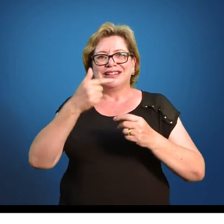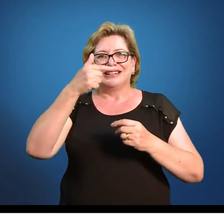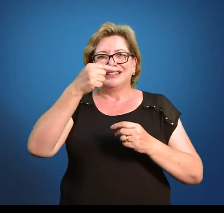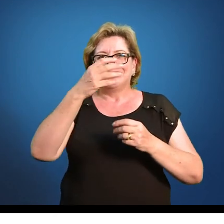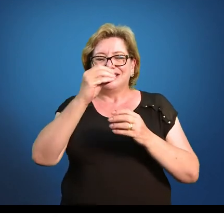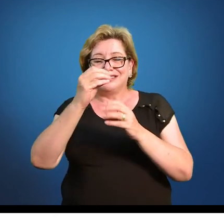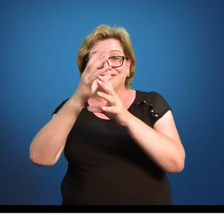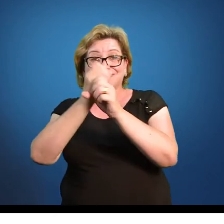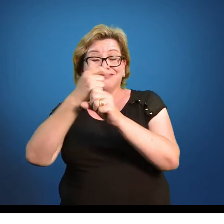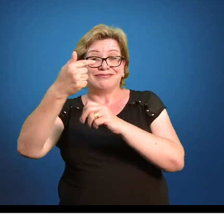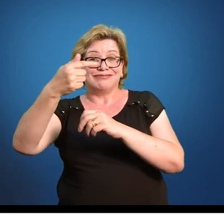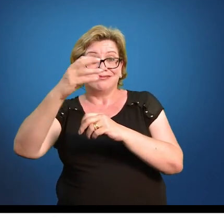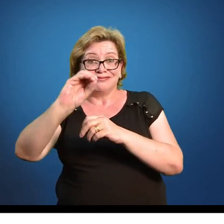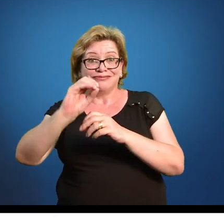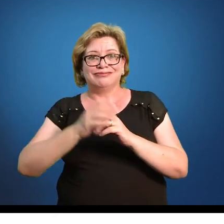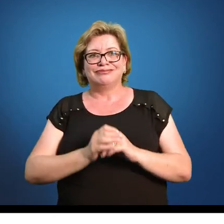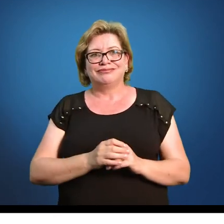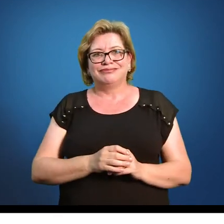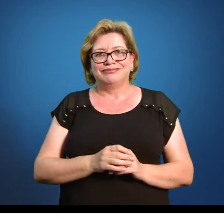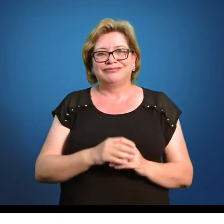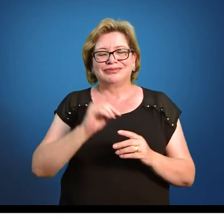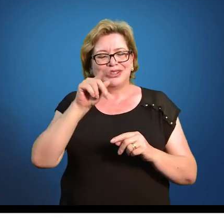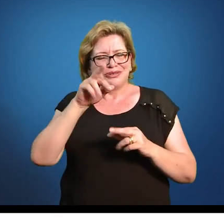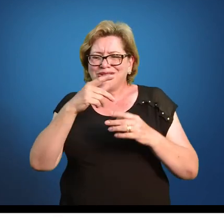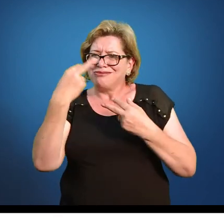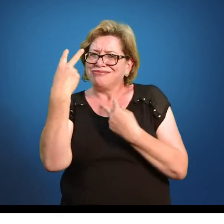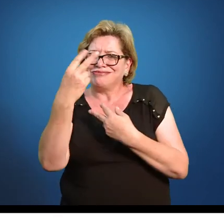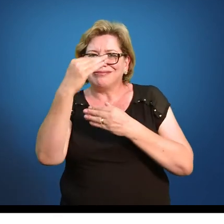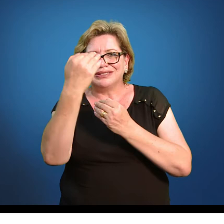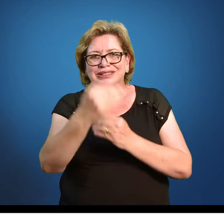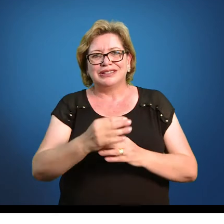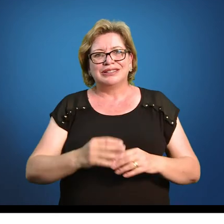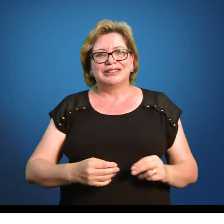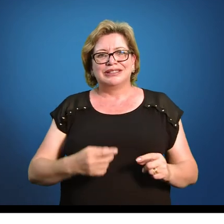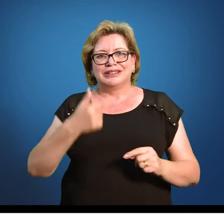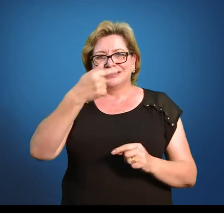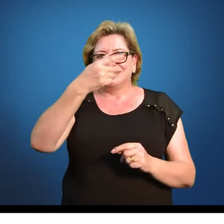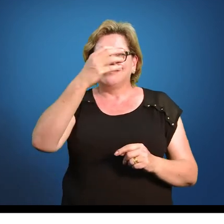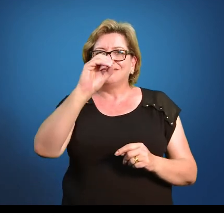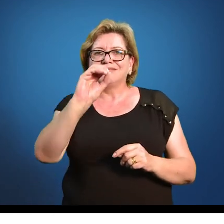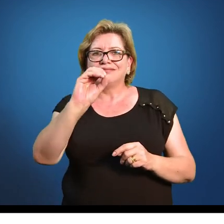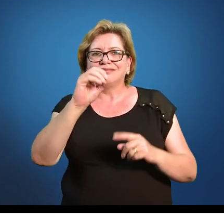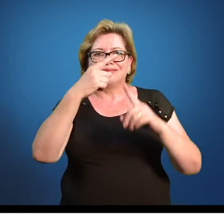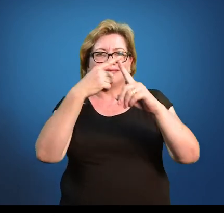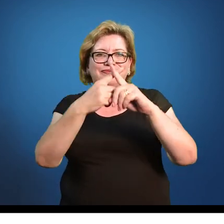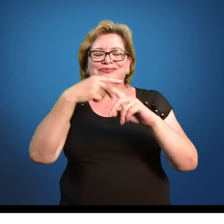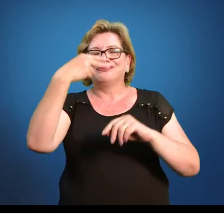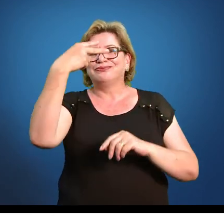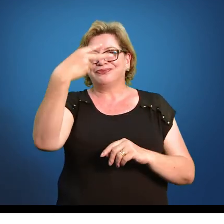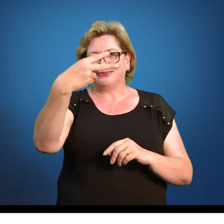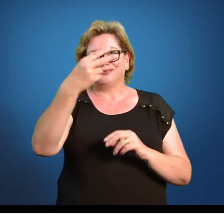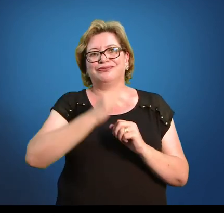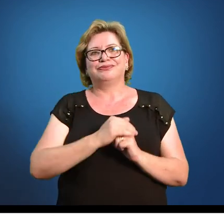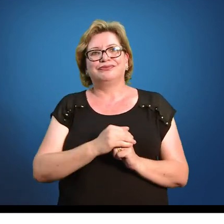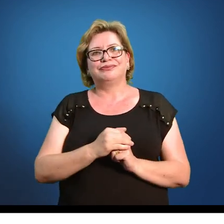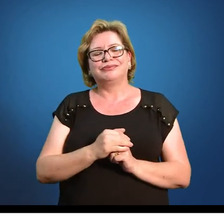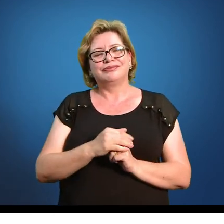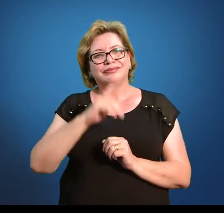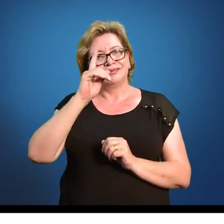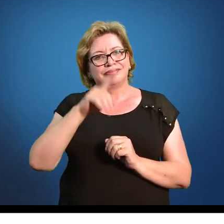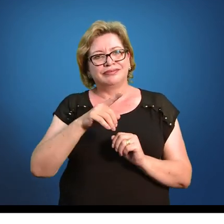70 e 70, em vez de uma, se tivesse feito duas avaliações. Então, o que que eu vou fazer? 70 vezes